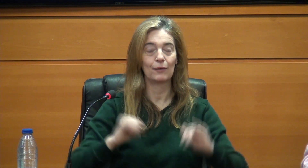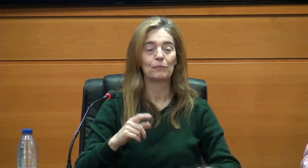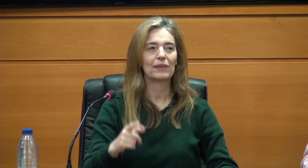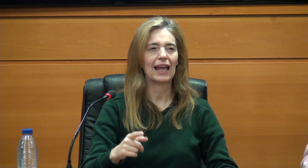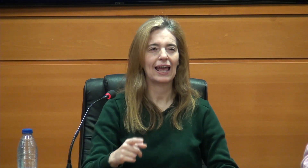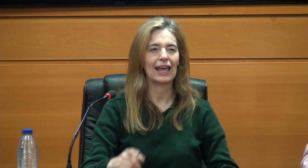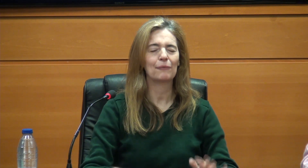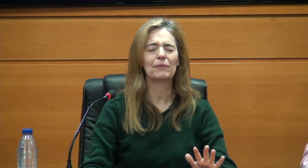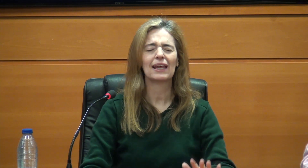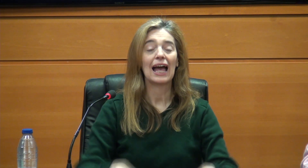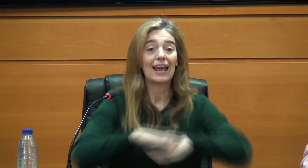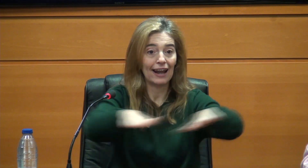pasear nadar